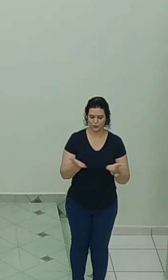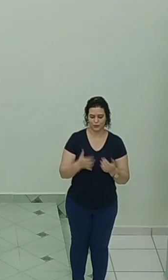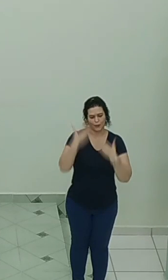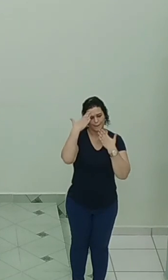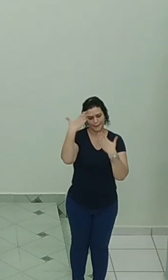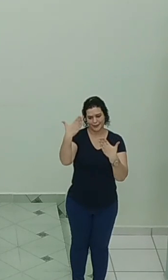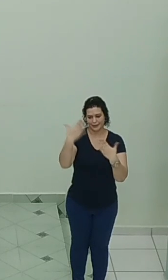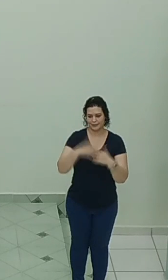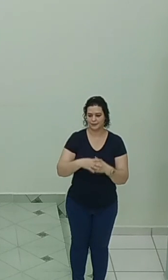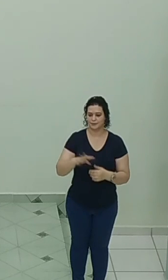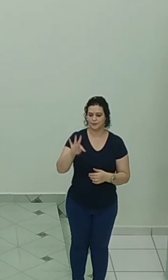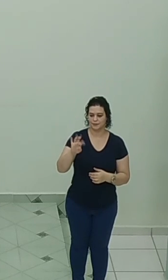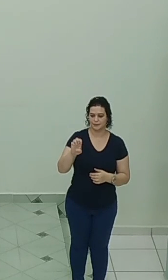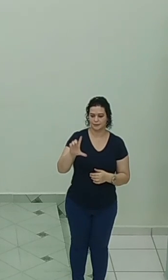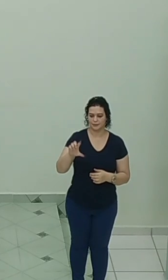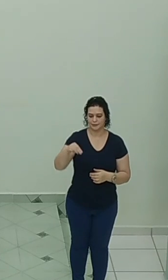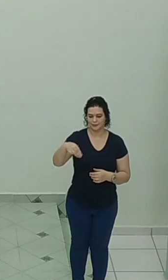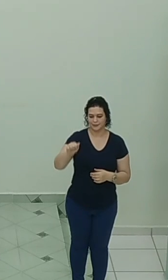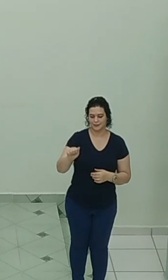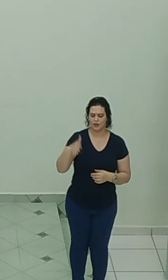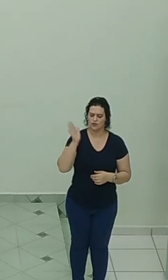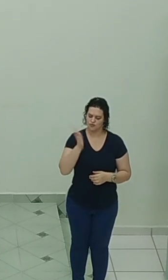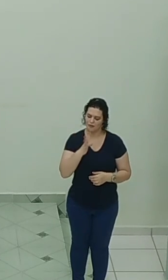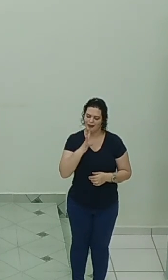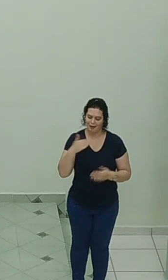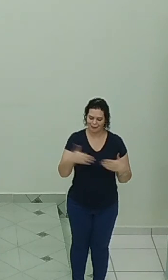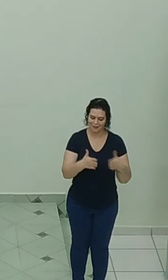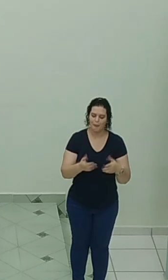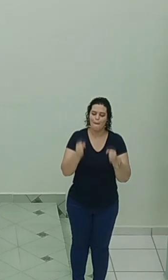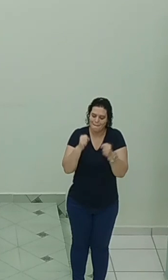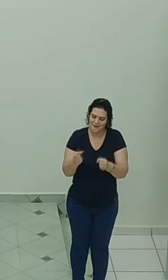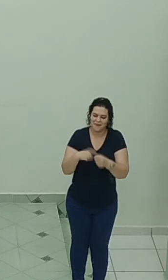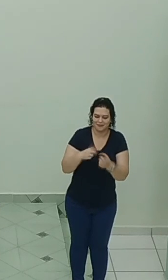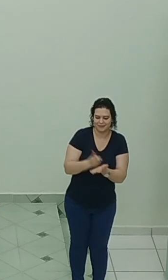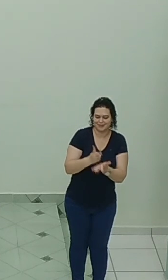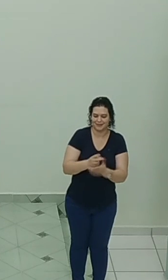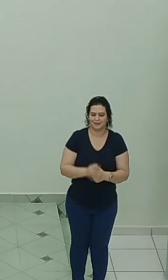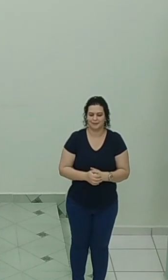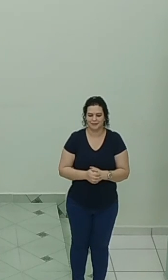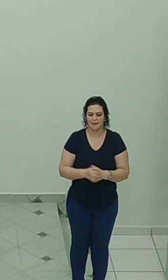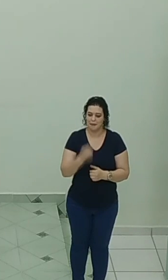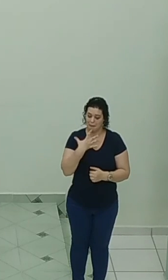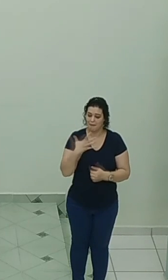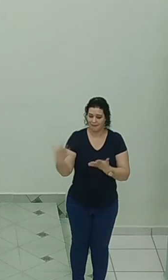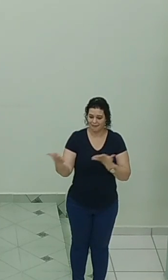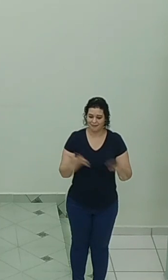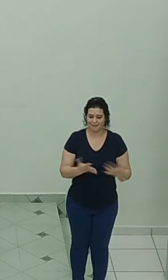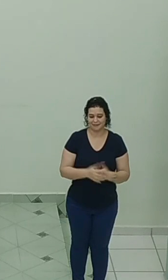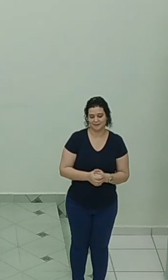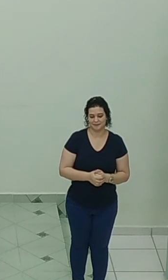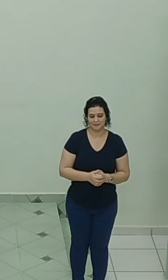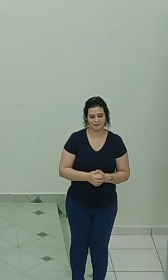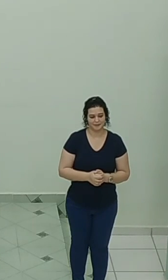Obrigado, Thelma. Já conhece o caminho, sabe? Volte sempre. Tá? Será sempre bem-vinda. E as irmãs